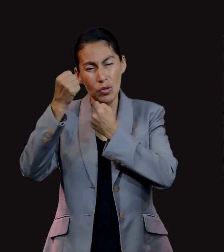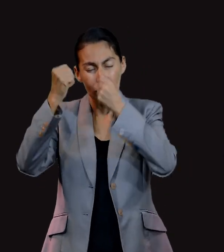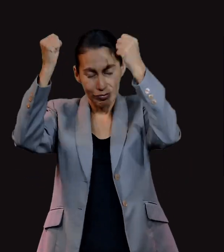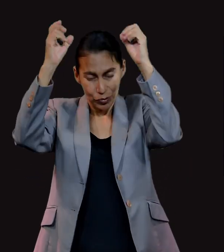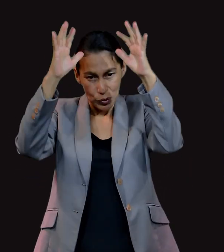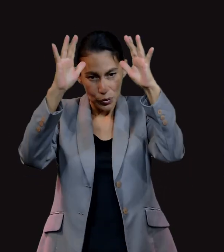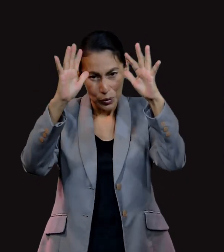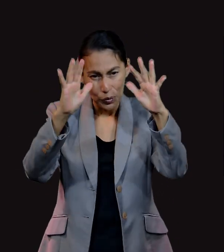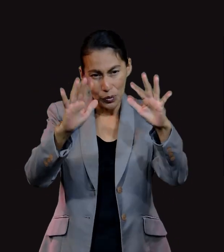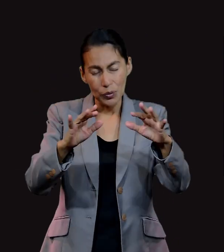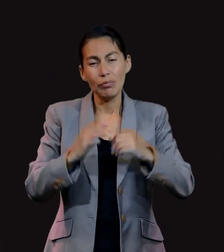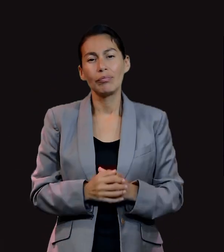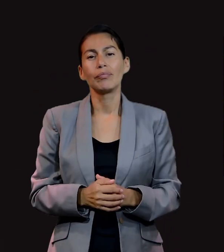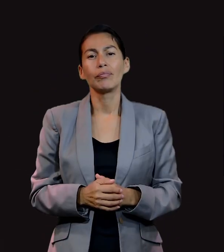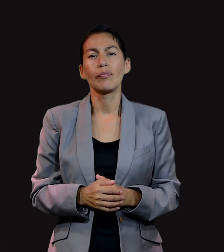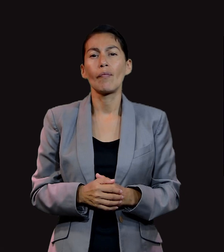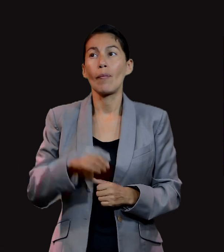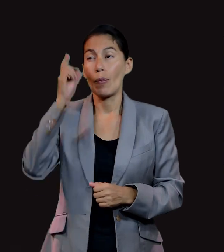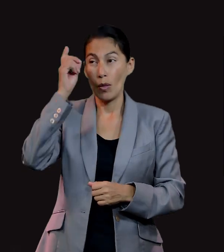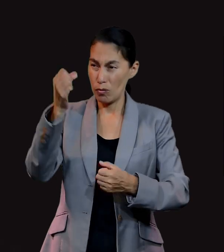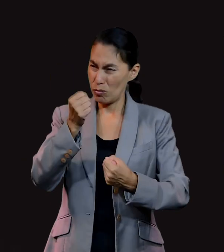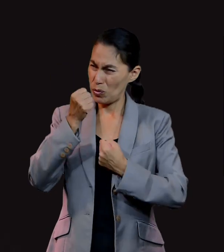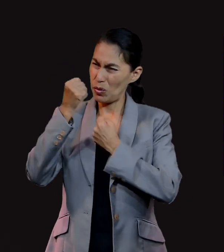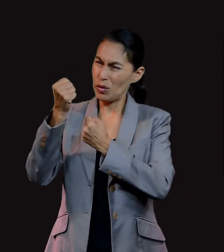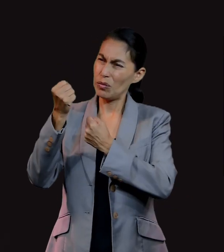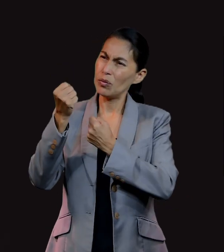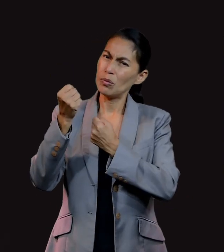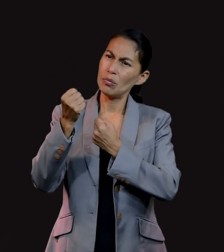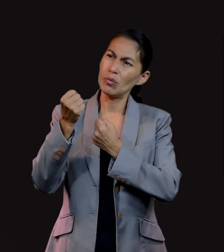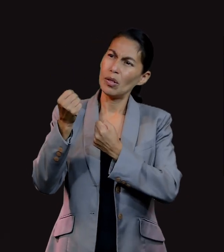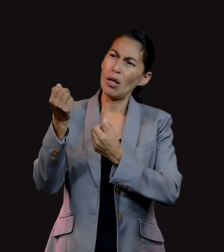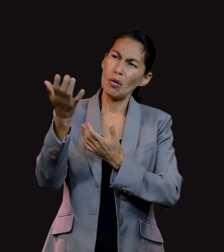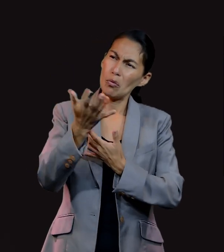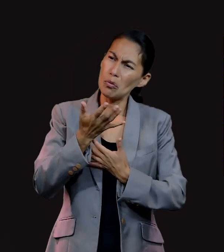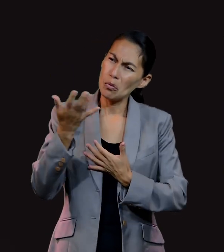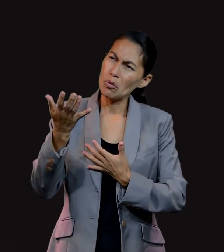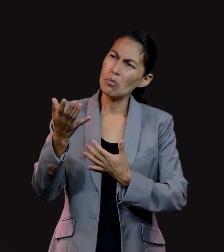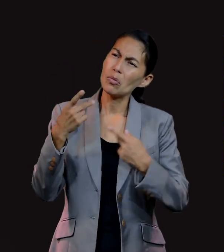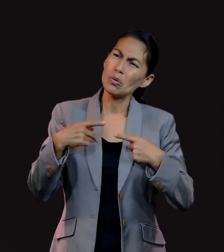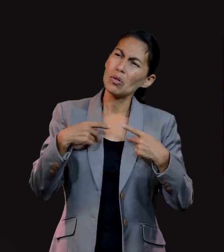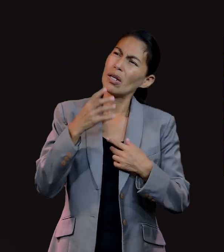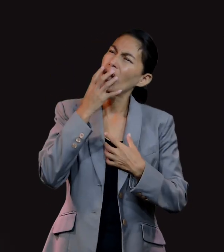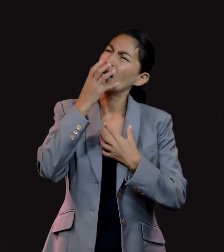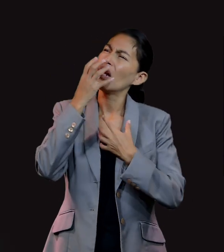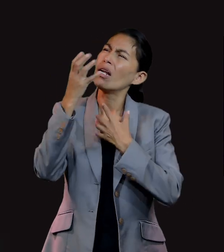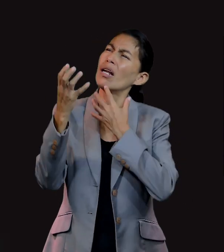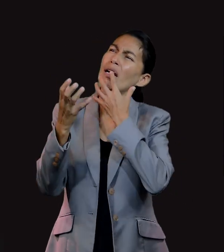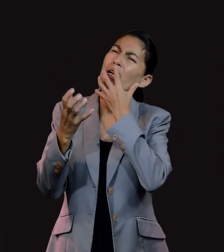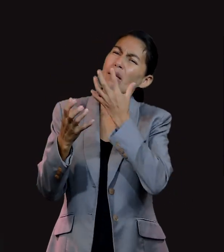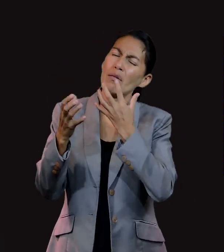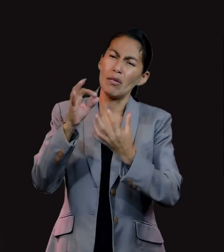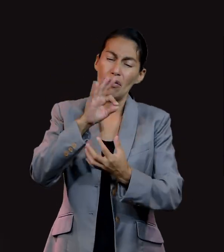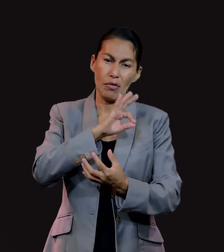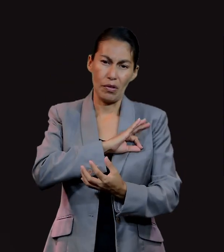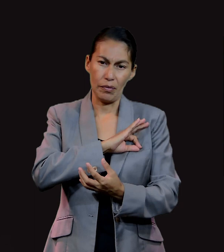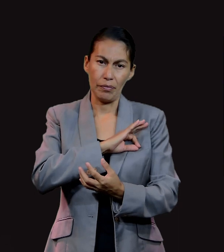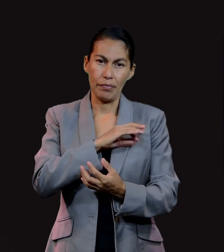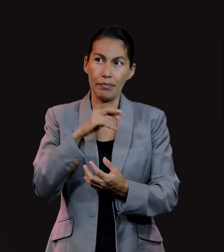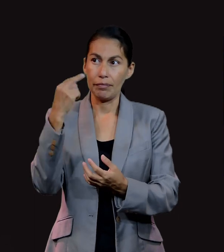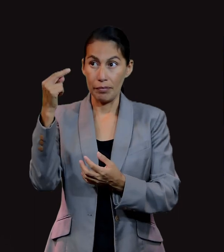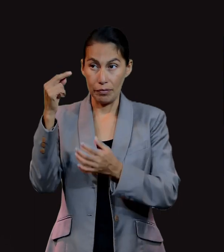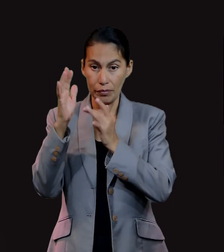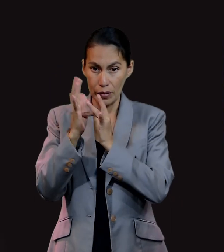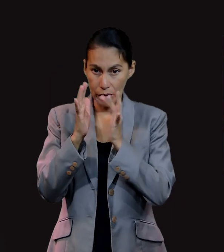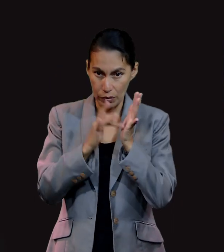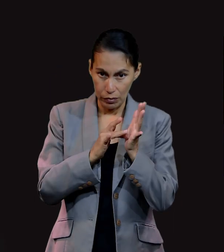Que el poder de Dios está accesible Pastor Para todo aquel que clama a Dios con fe Amén En el